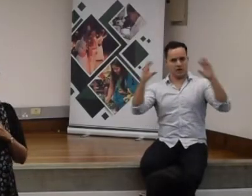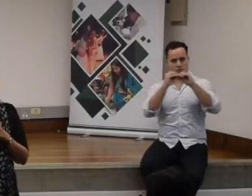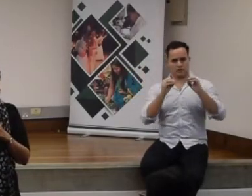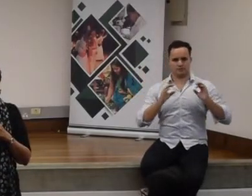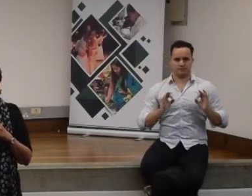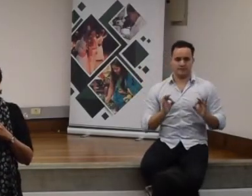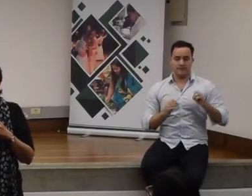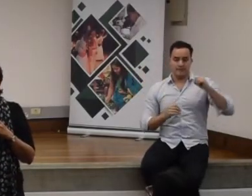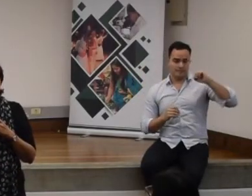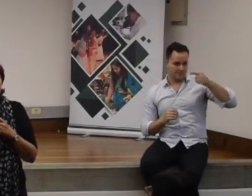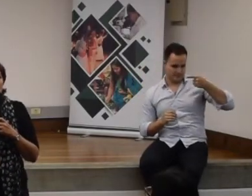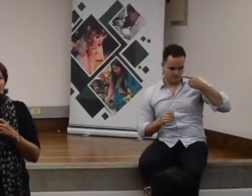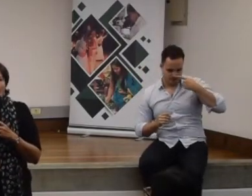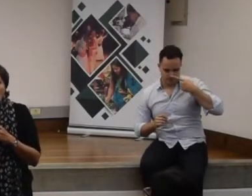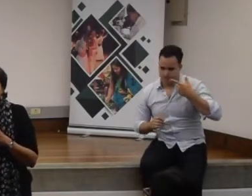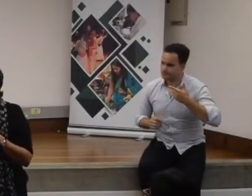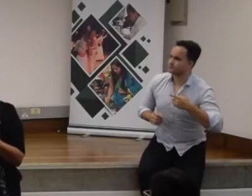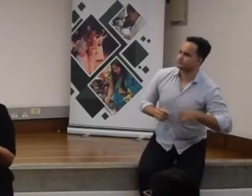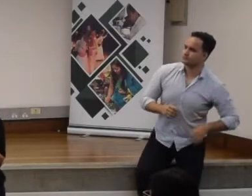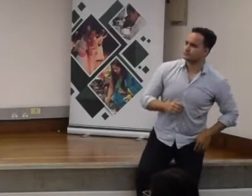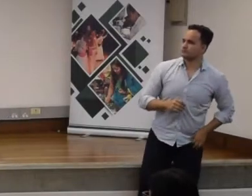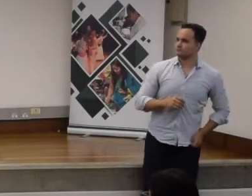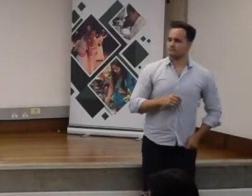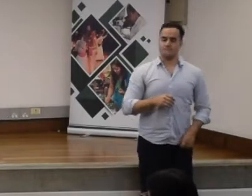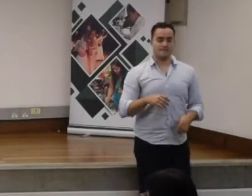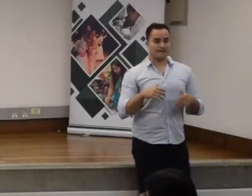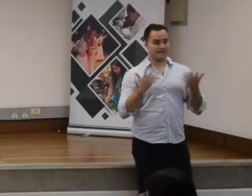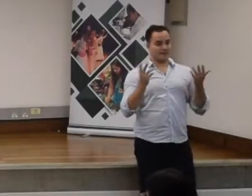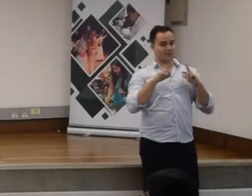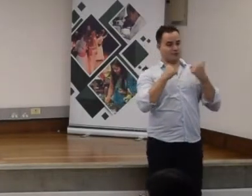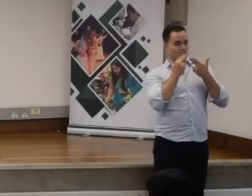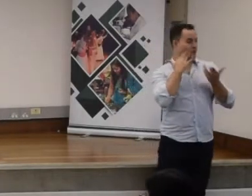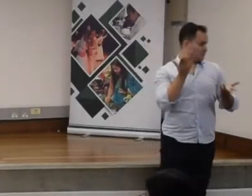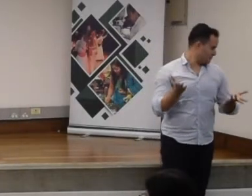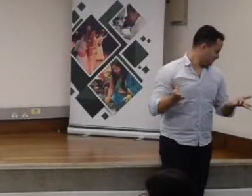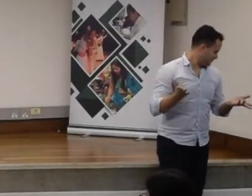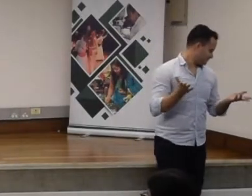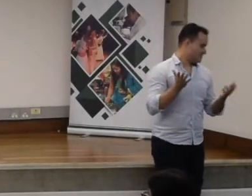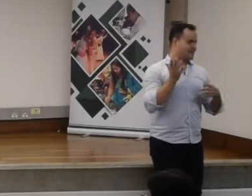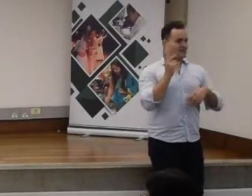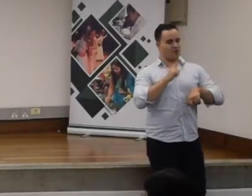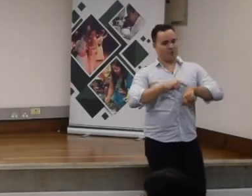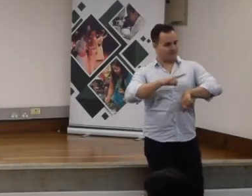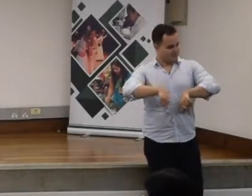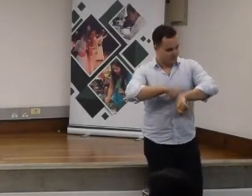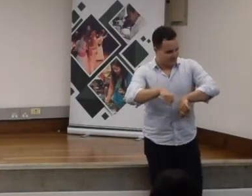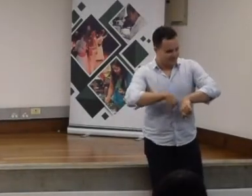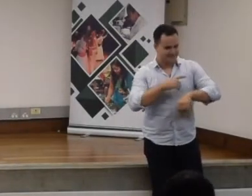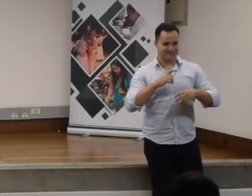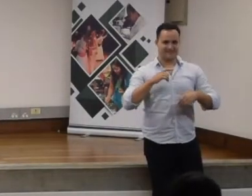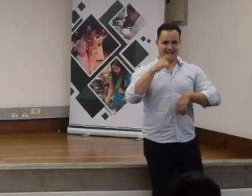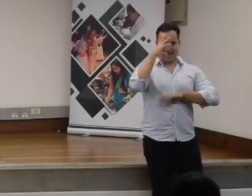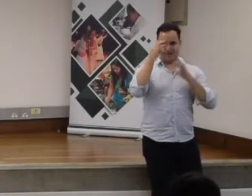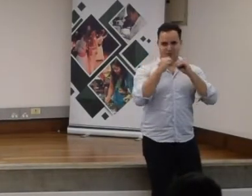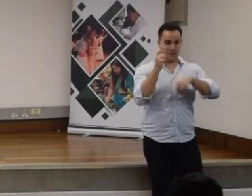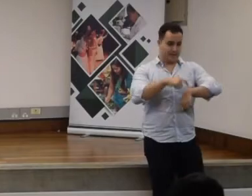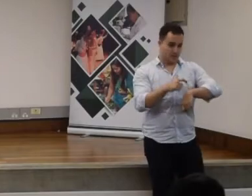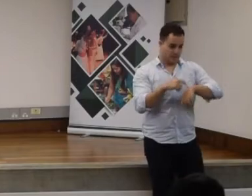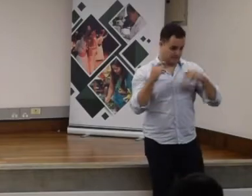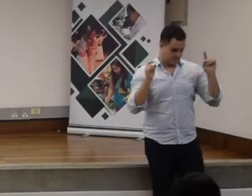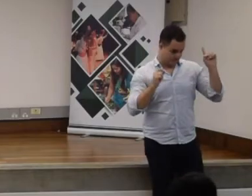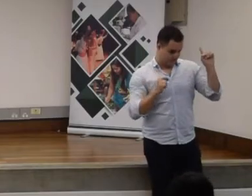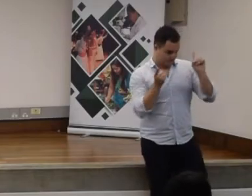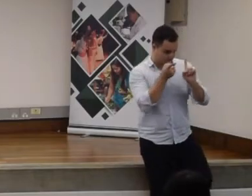La primera es cuándo nos vamos a reunir, cuánto tiempo, a qué hora, ¿sí?